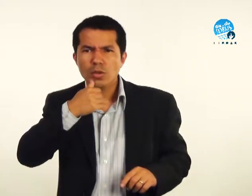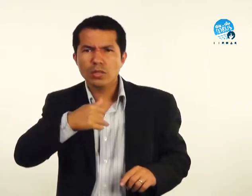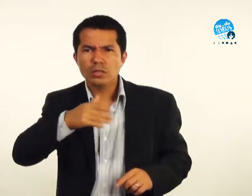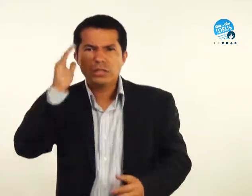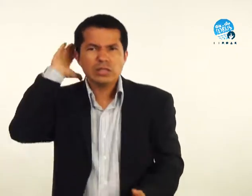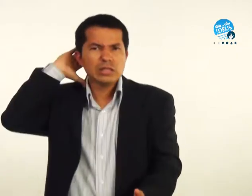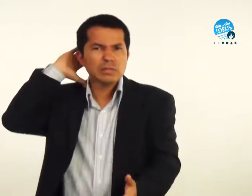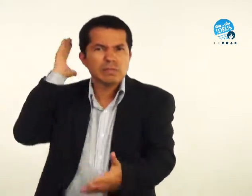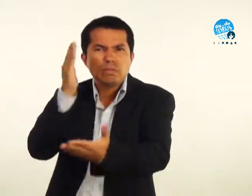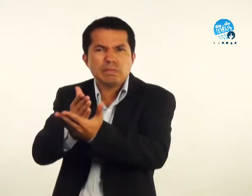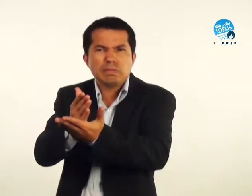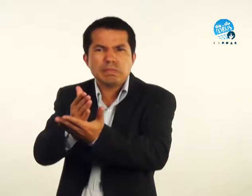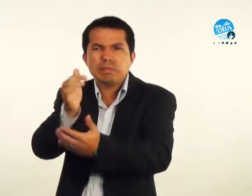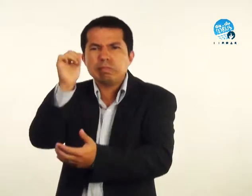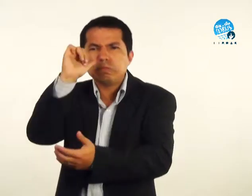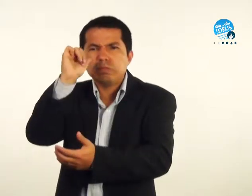E aquele homem nunca mais bebeu.